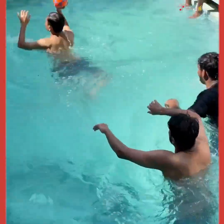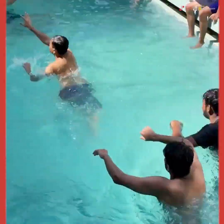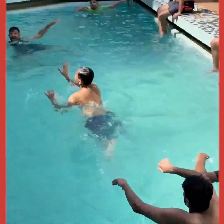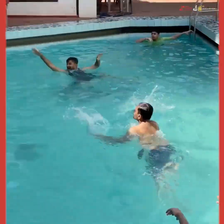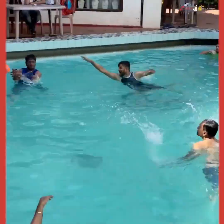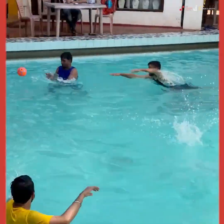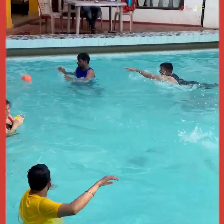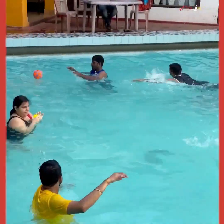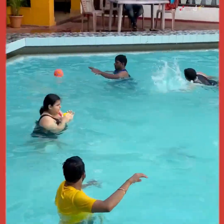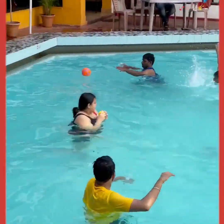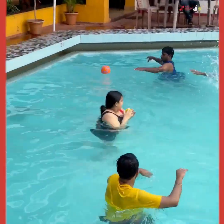सभी लोग आनंद ले रहे हैं।